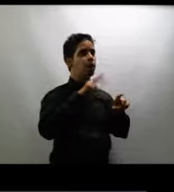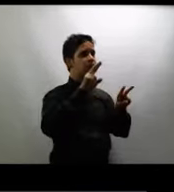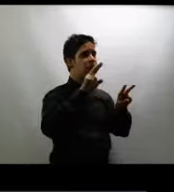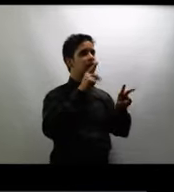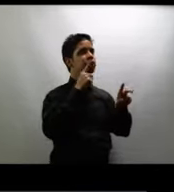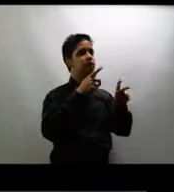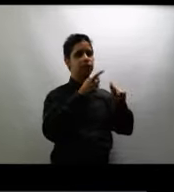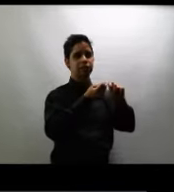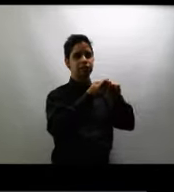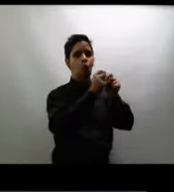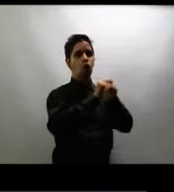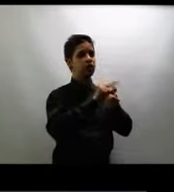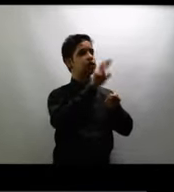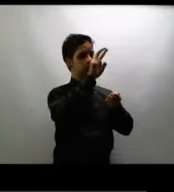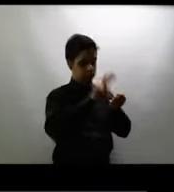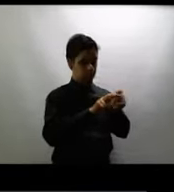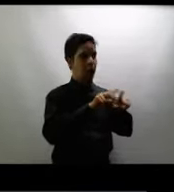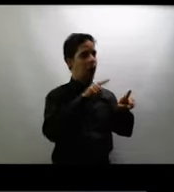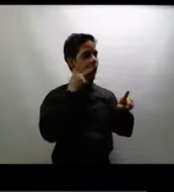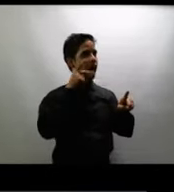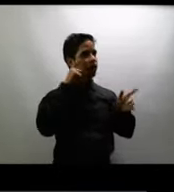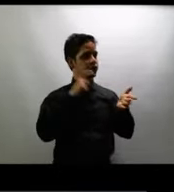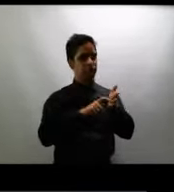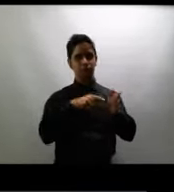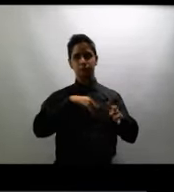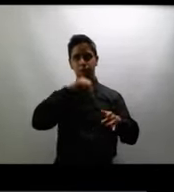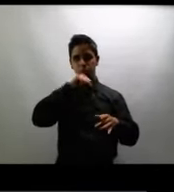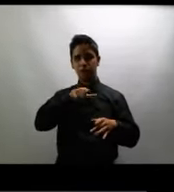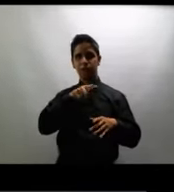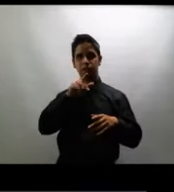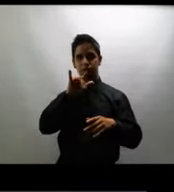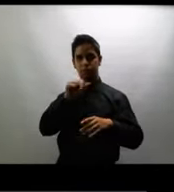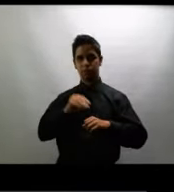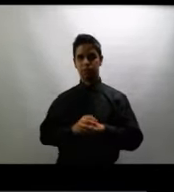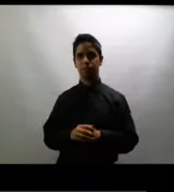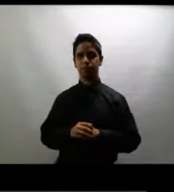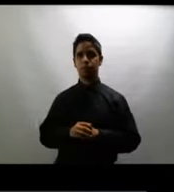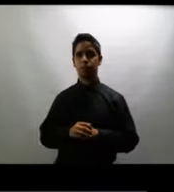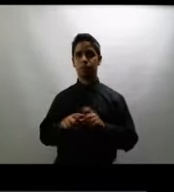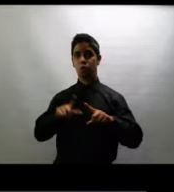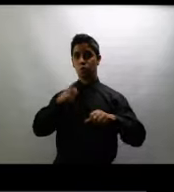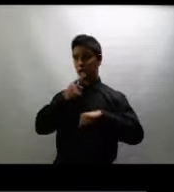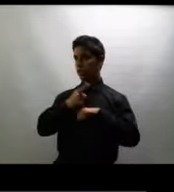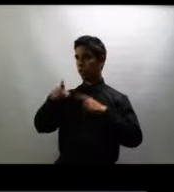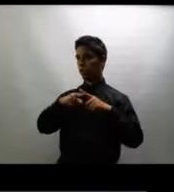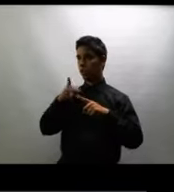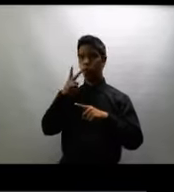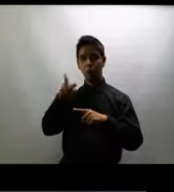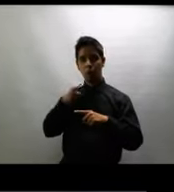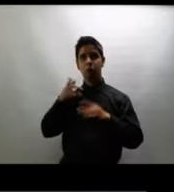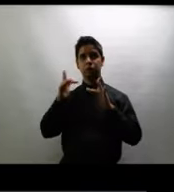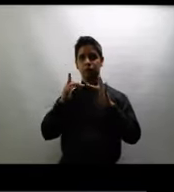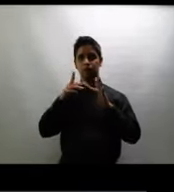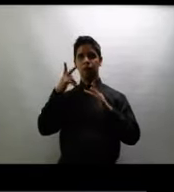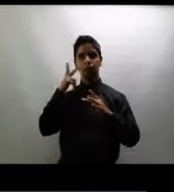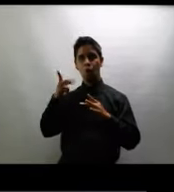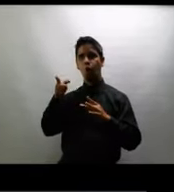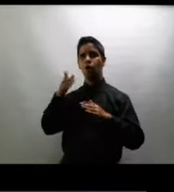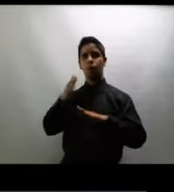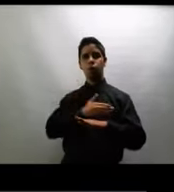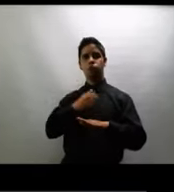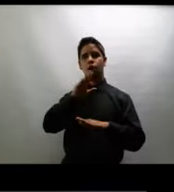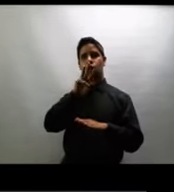ruso. Es bien emocionante. Mío. Entonces, cuando me meto en internet y veo la música en website en japonés,